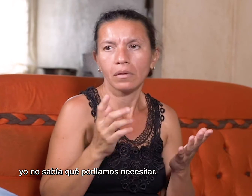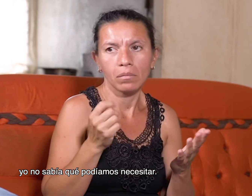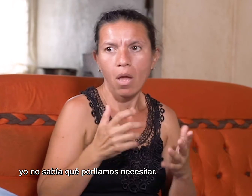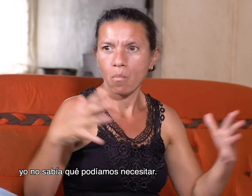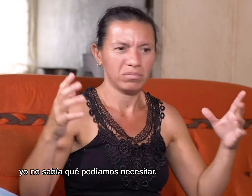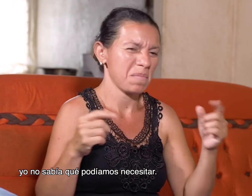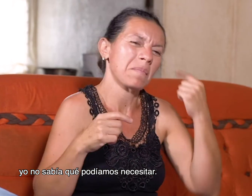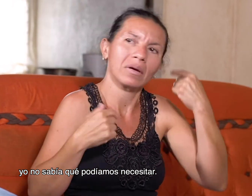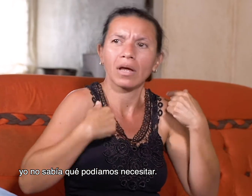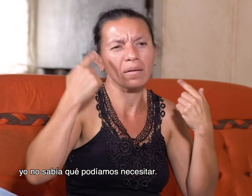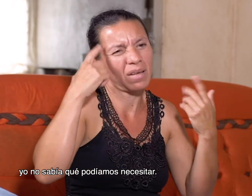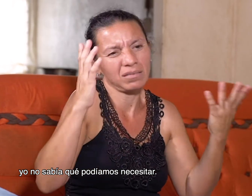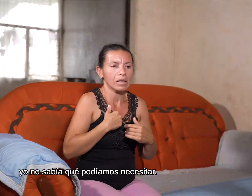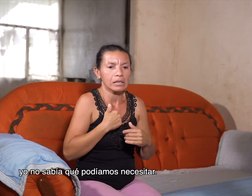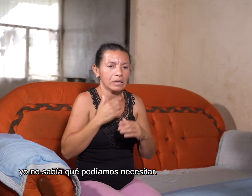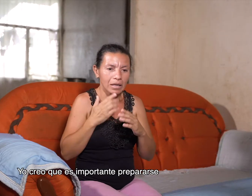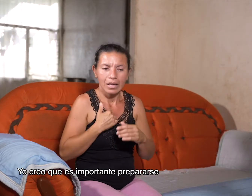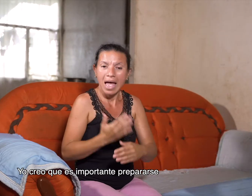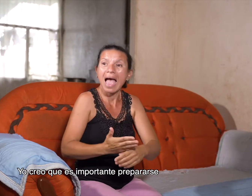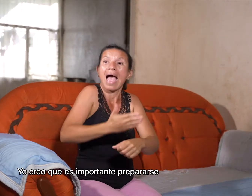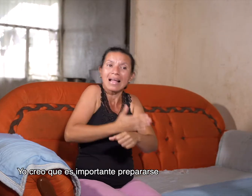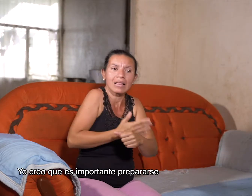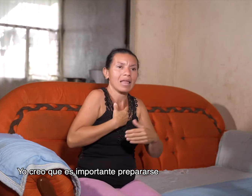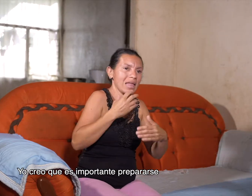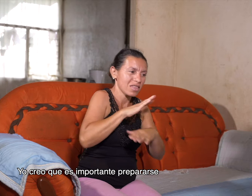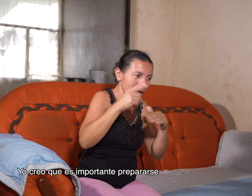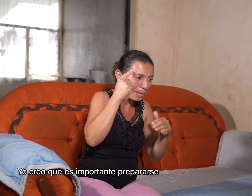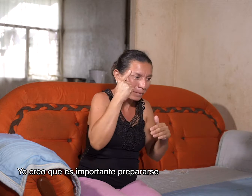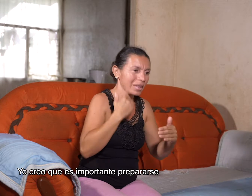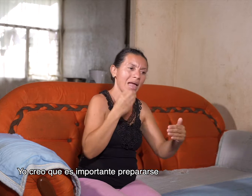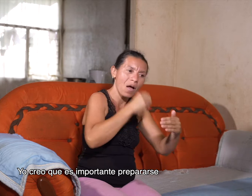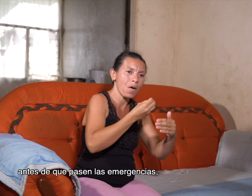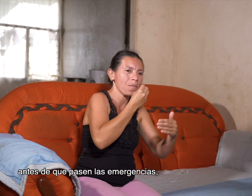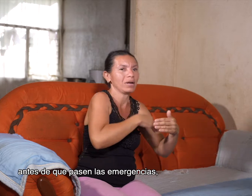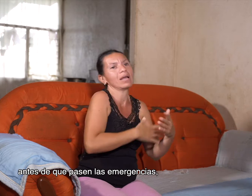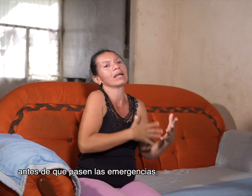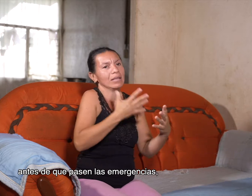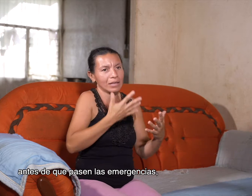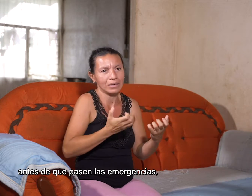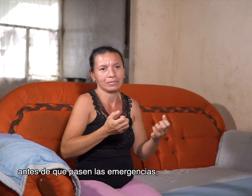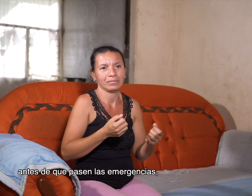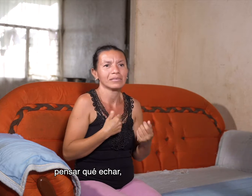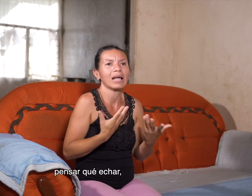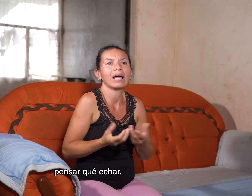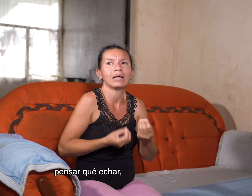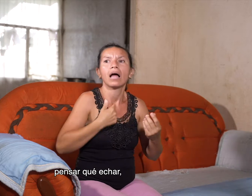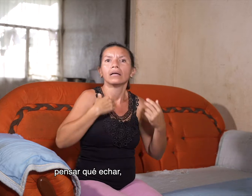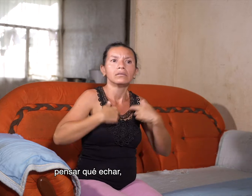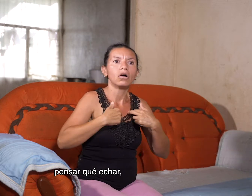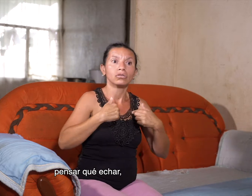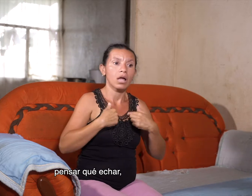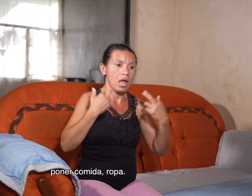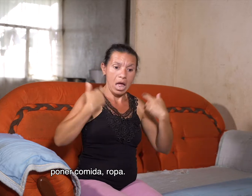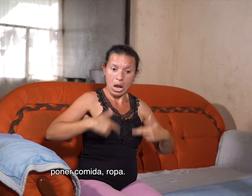qué podíamos echar. Yo creo que es importante prepararse antes de que pasen las emergencias. Pensar qué